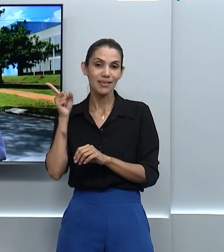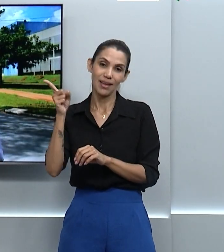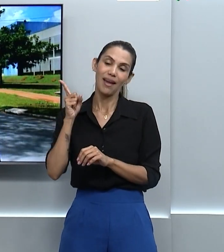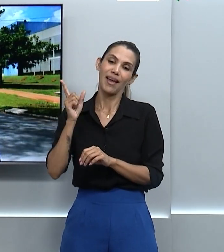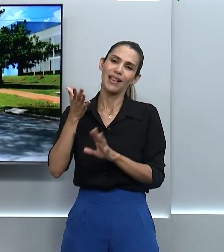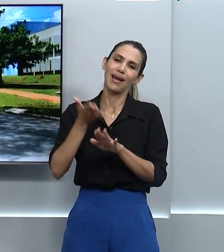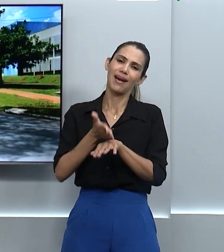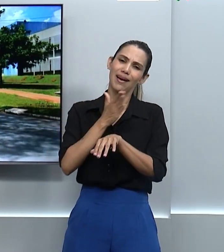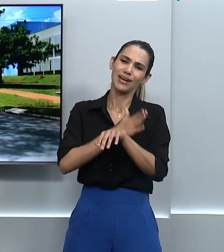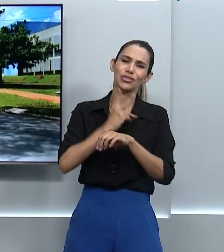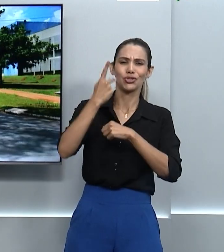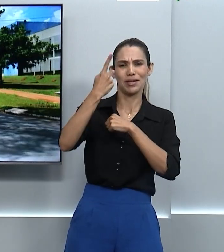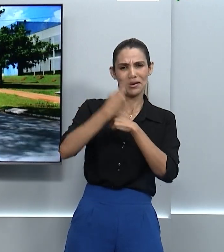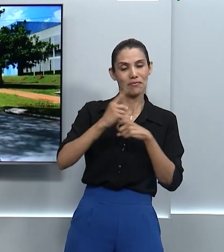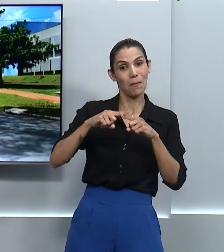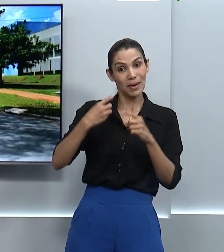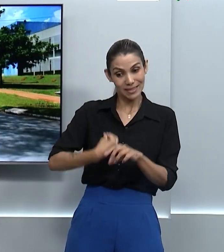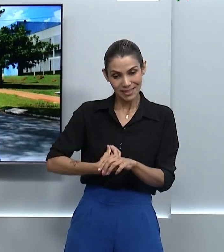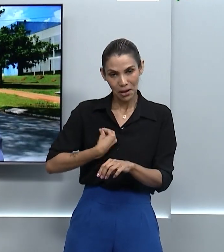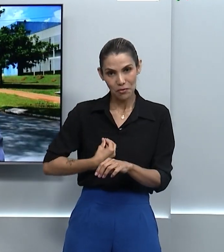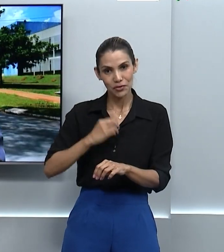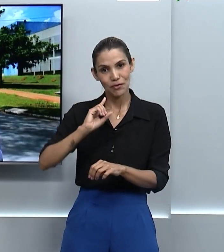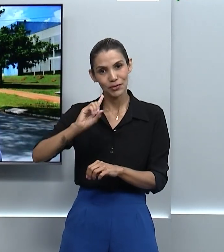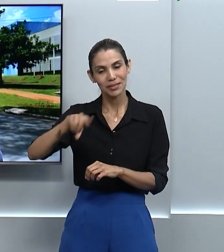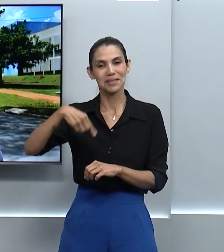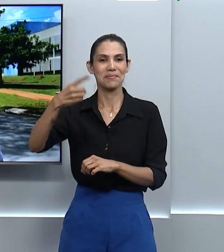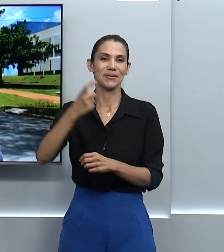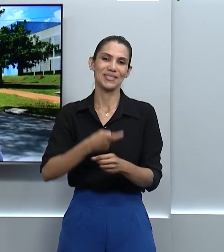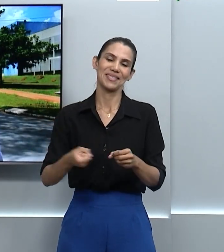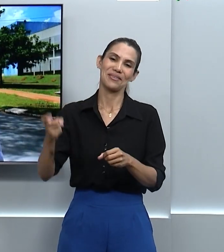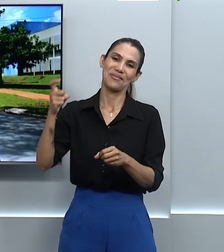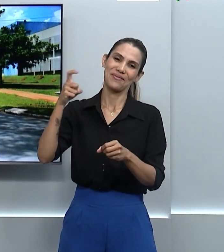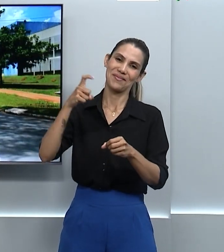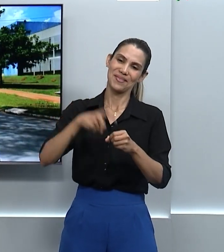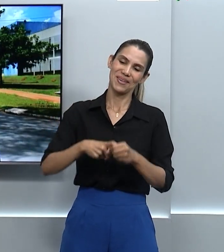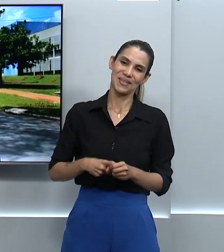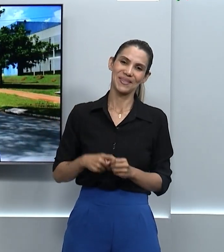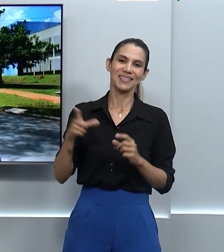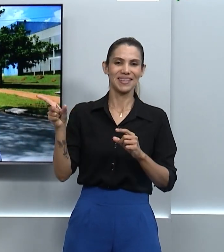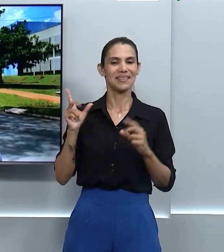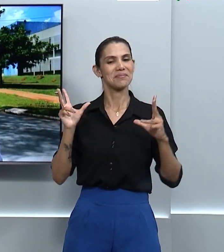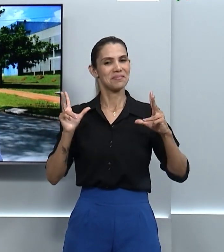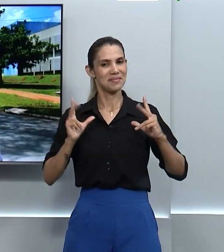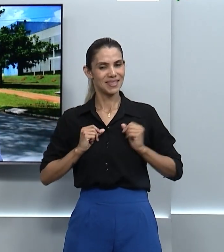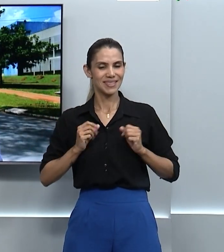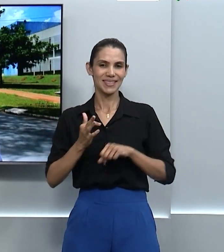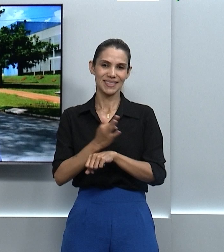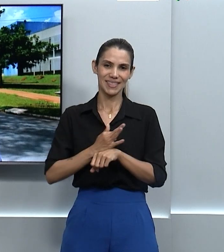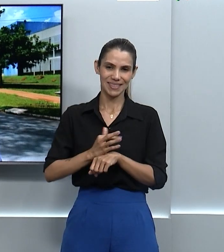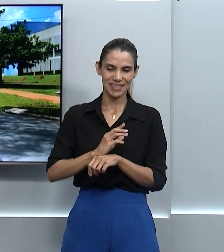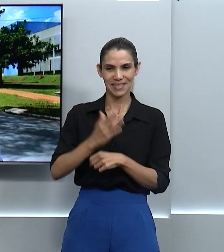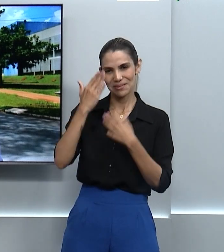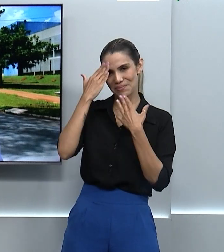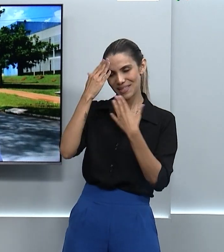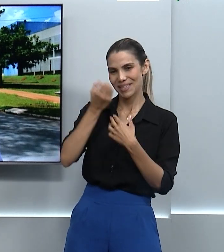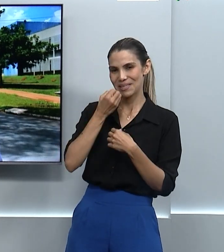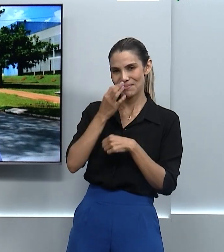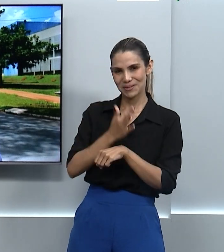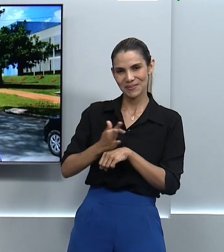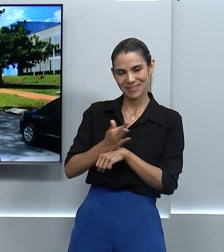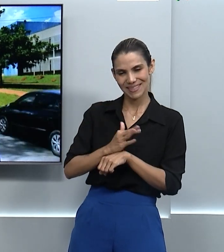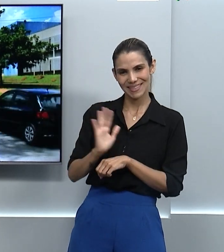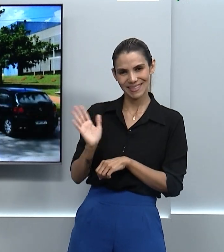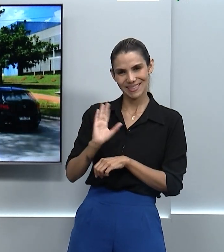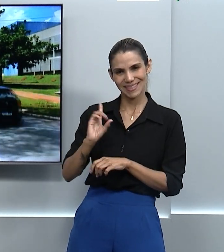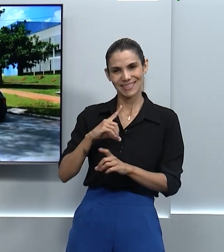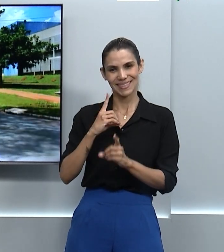ao vivo não. Ela volta aí depois de merecidas férias para trazer mais informações para a gente. Obrigadão, Jana, boas férias, até